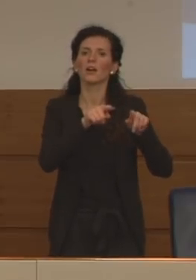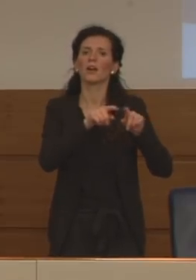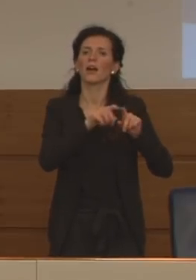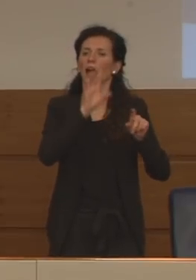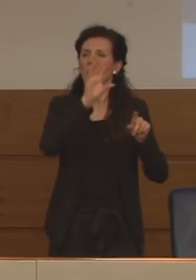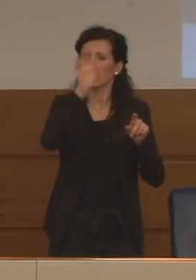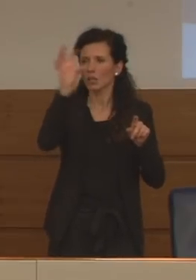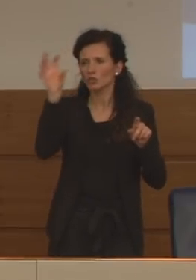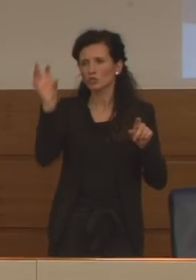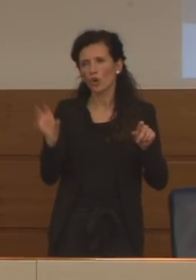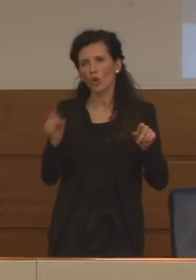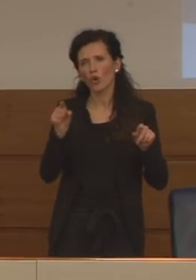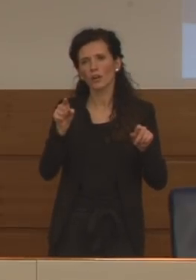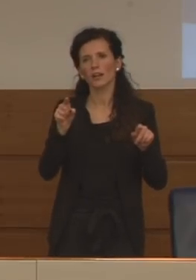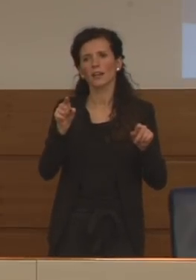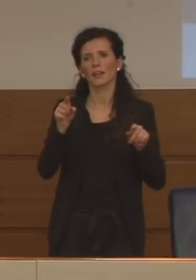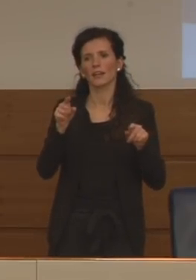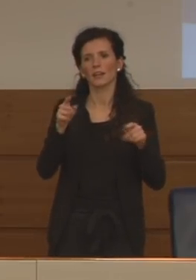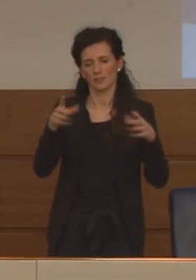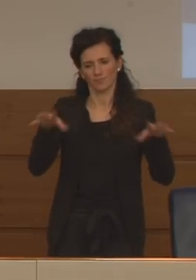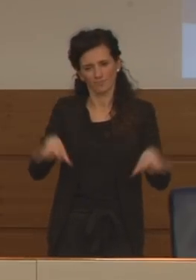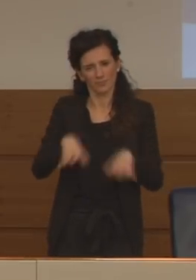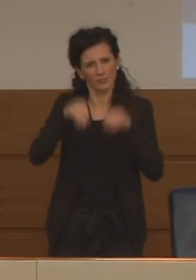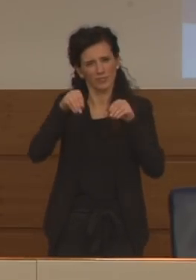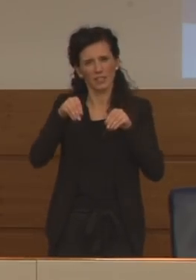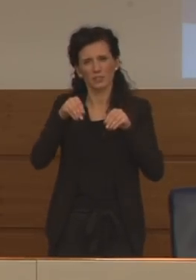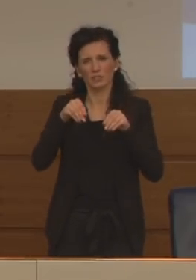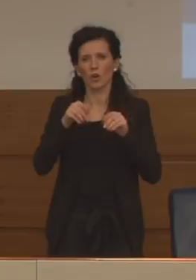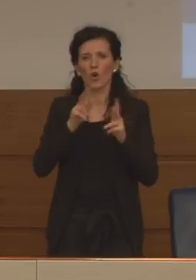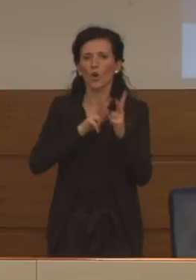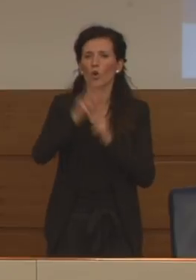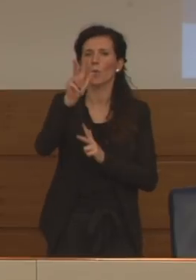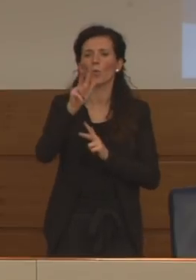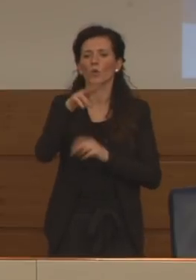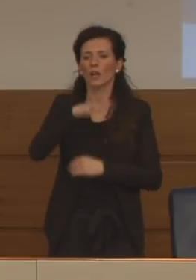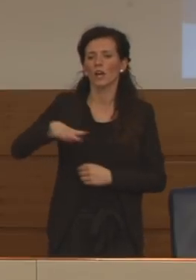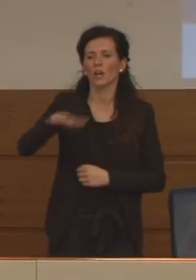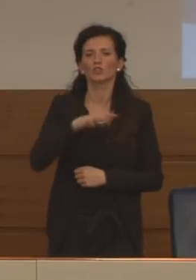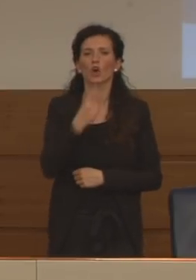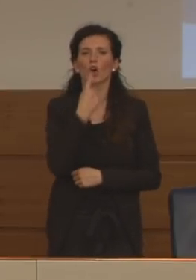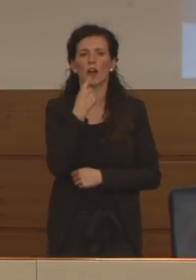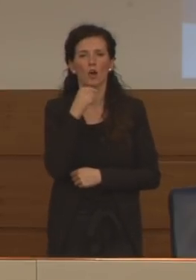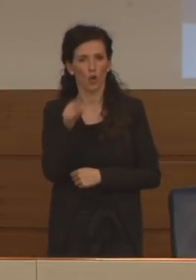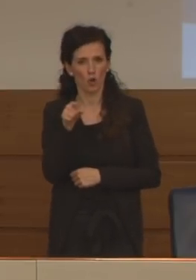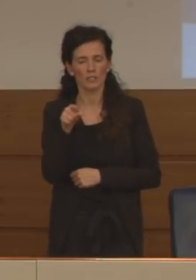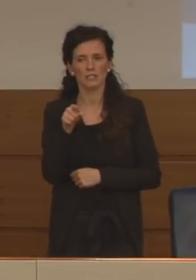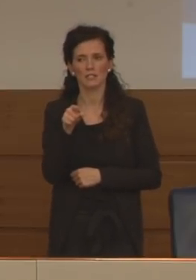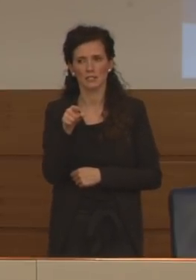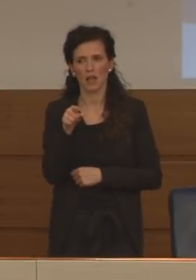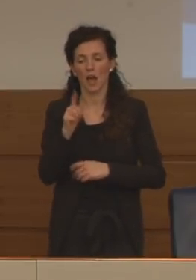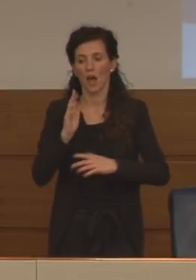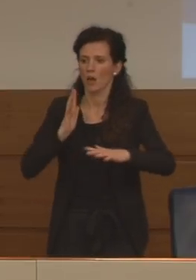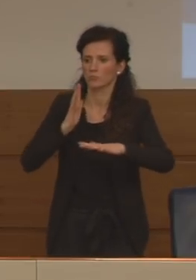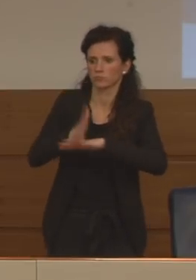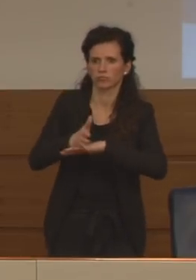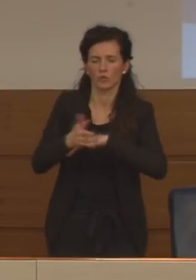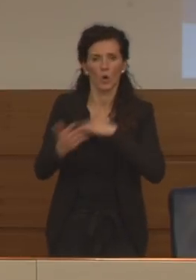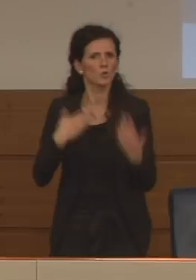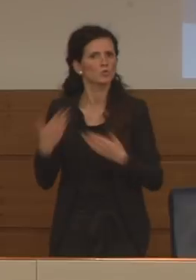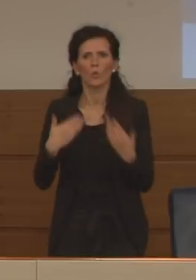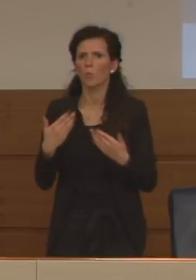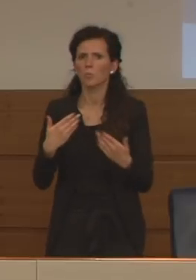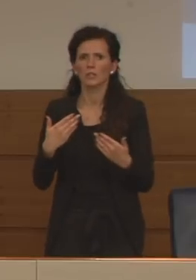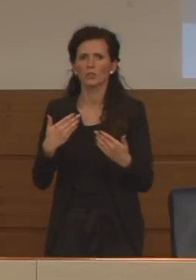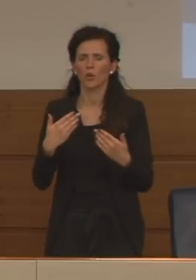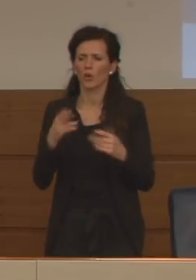diciamo dal nucleo iniziale insomma dei famosi comuni zona rossa si è intervenuto tempestivamente in